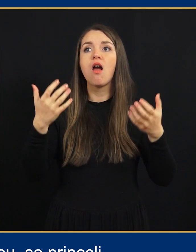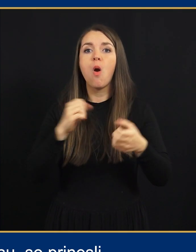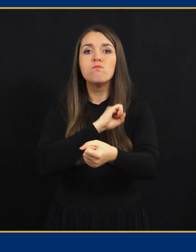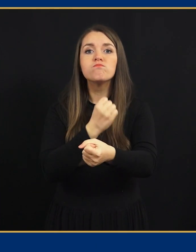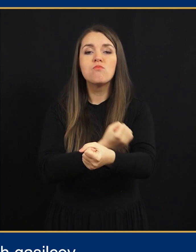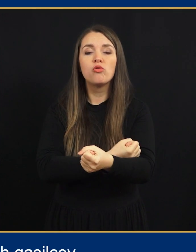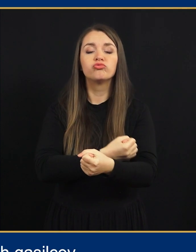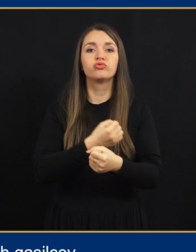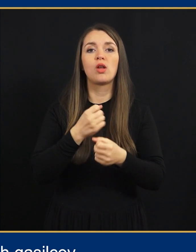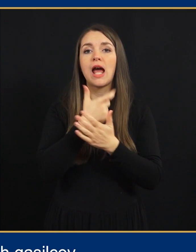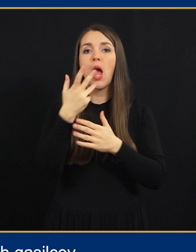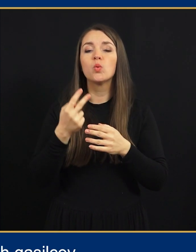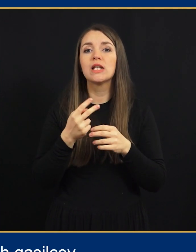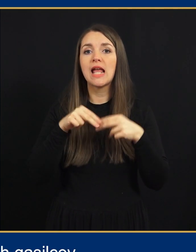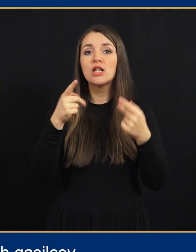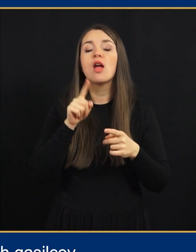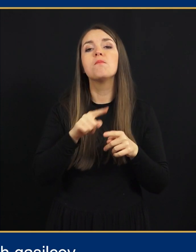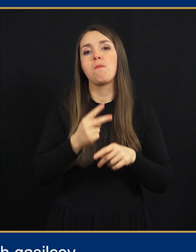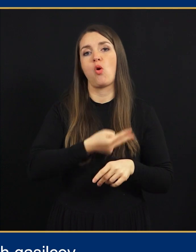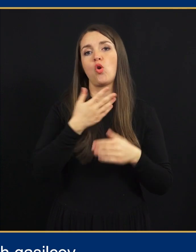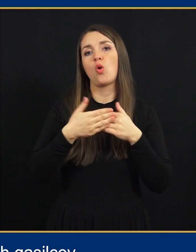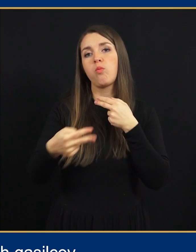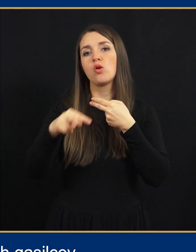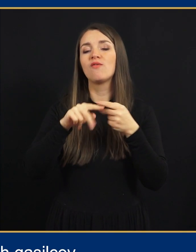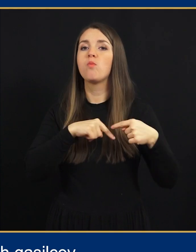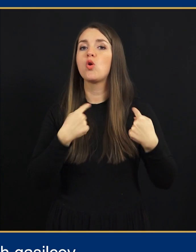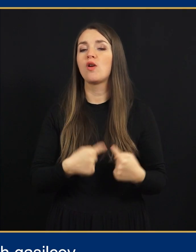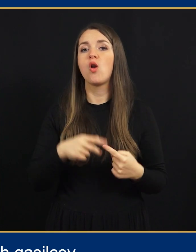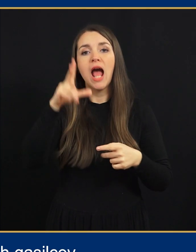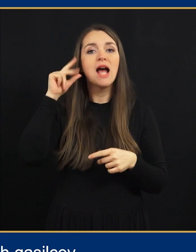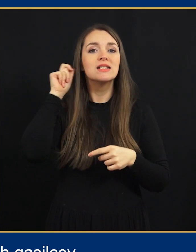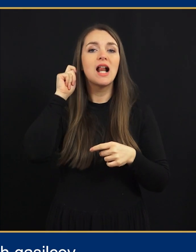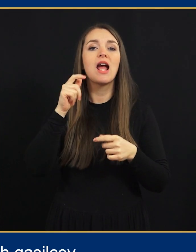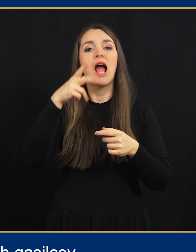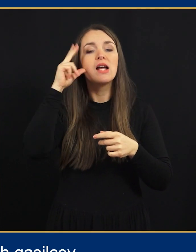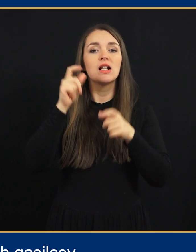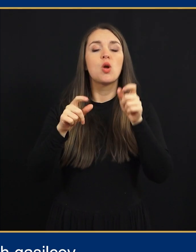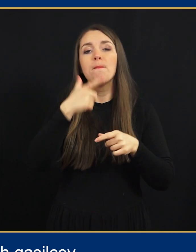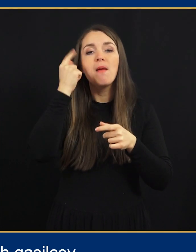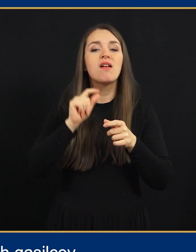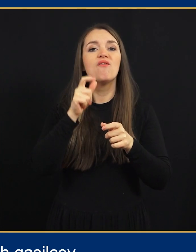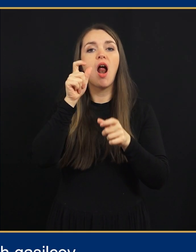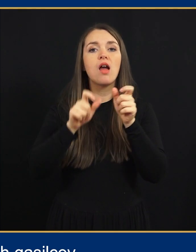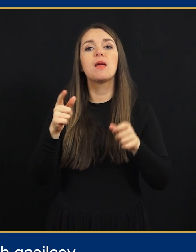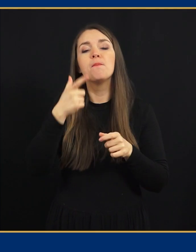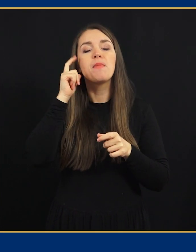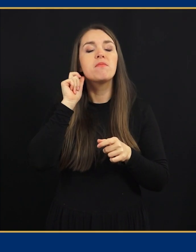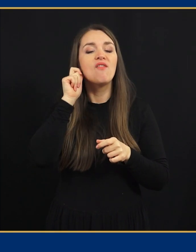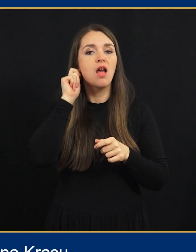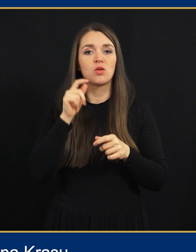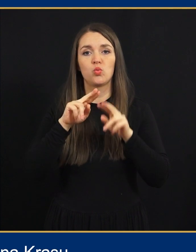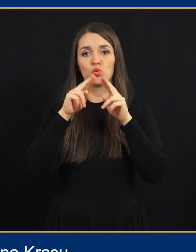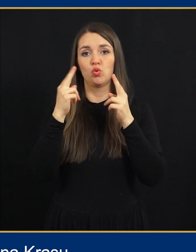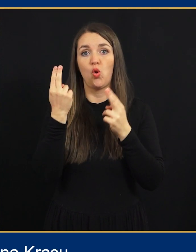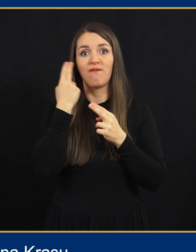nesreč in ponos ob odzivu prostovoljnih gasilcev in gasilk, prebivalk in prebivalcev Slovenije.